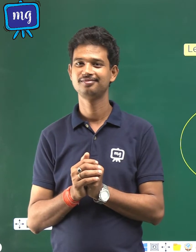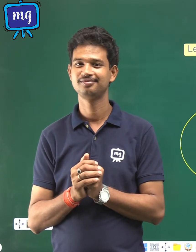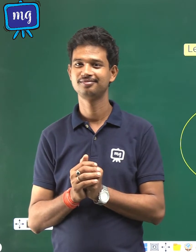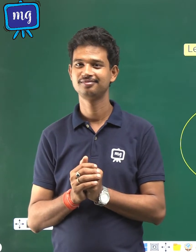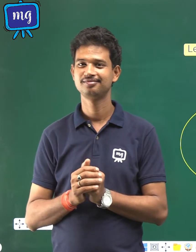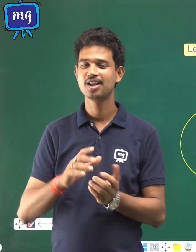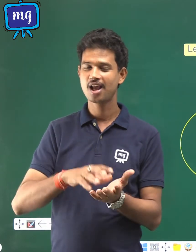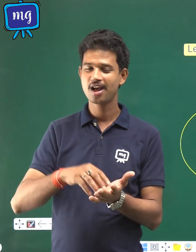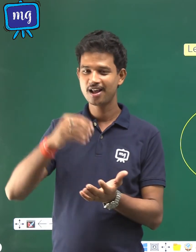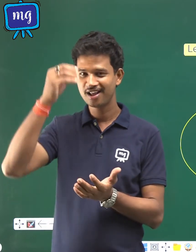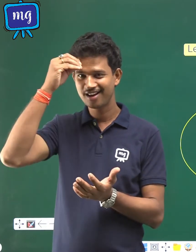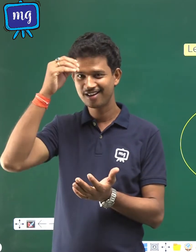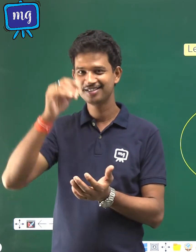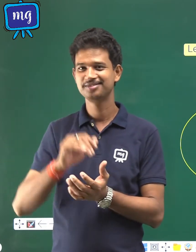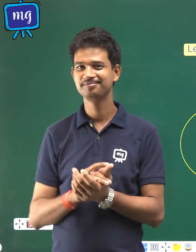Learn